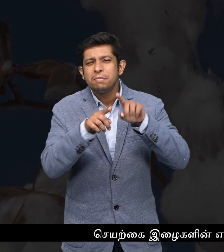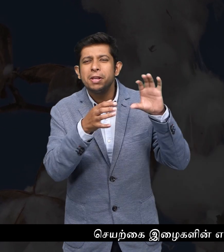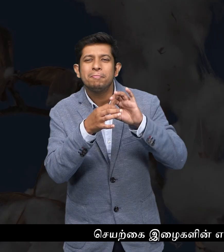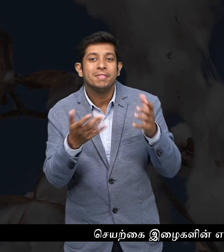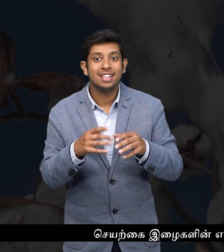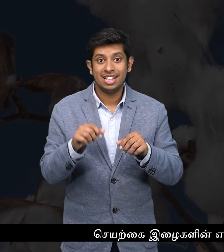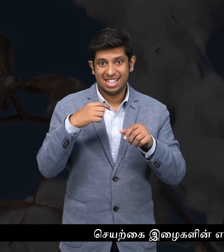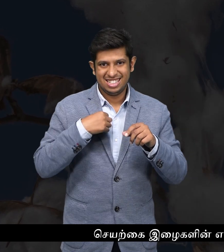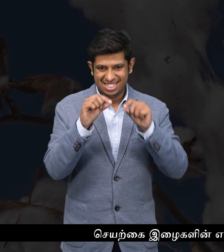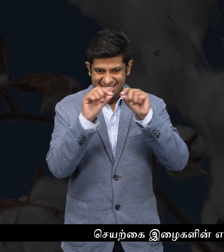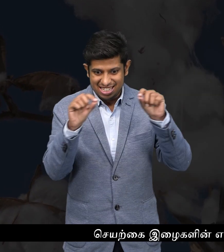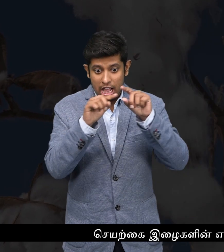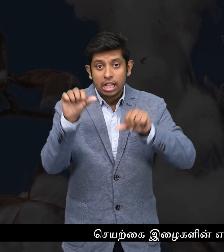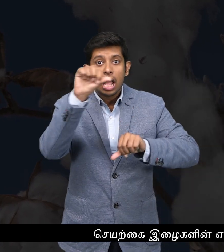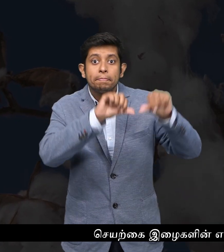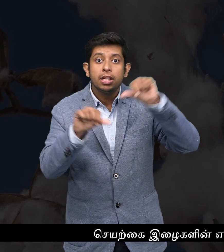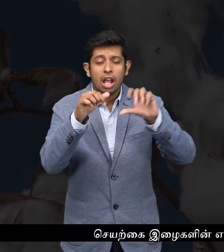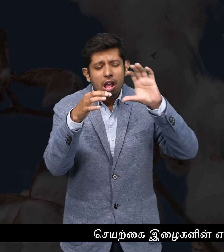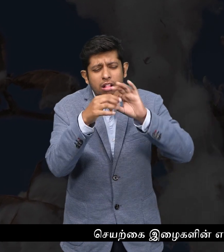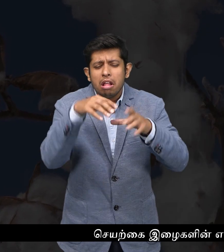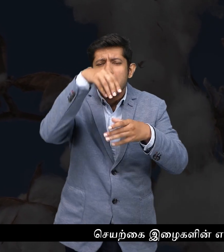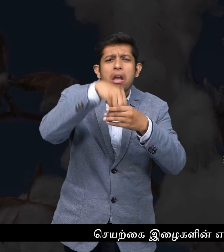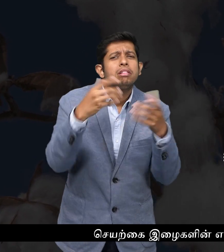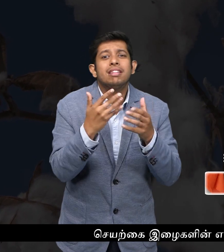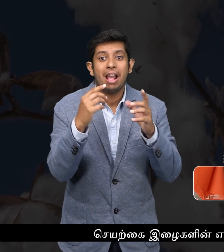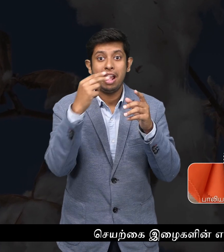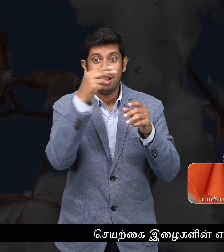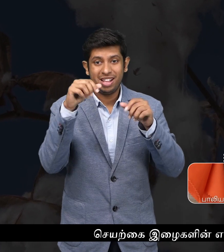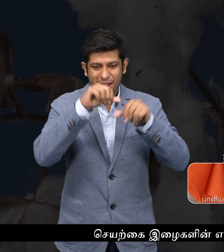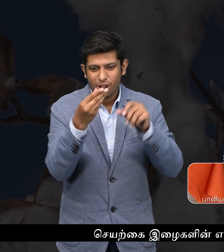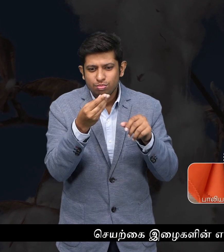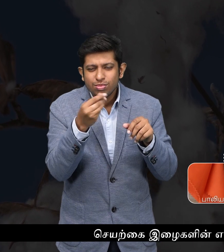செயற்கை இழைகளின் எடுத்துக்காட்டுகளில் பாலிஸ்டர்,